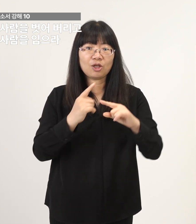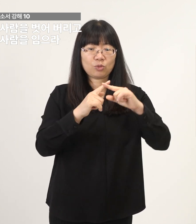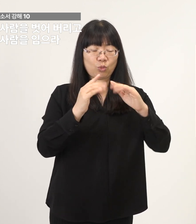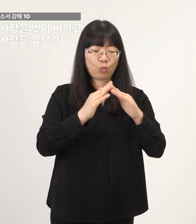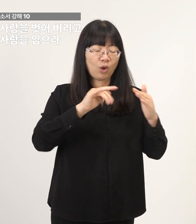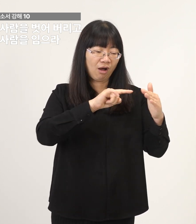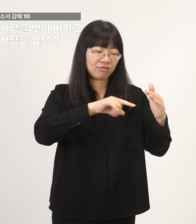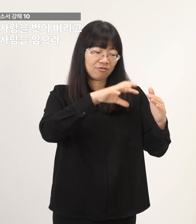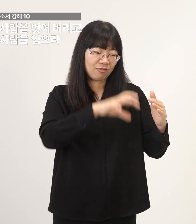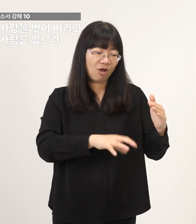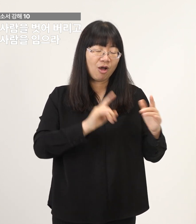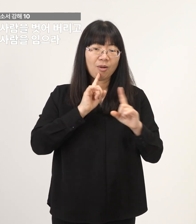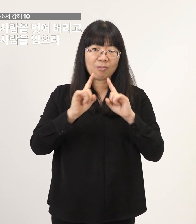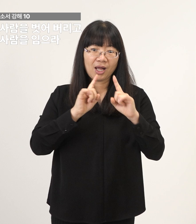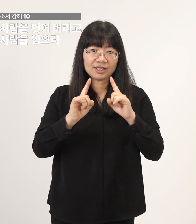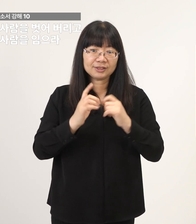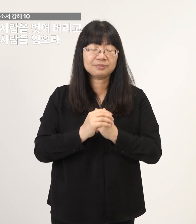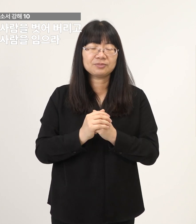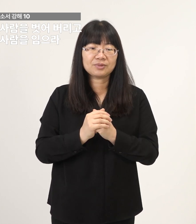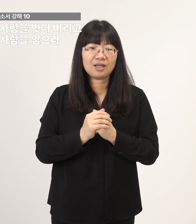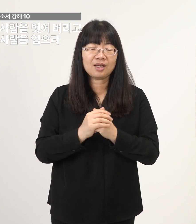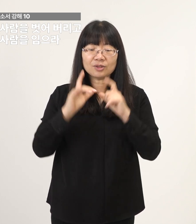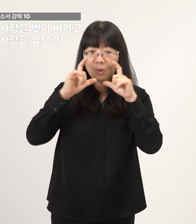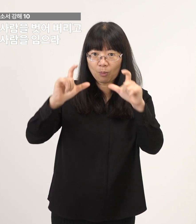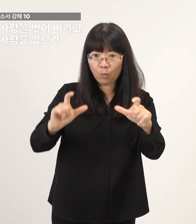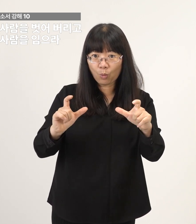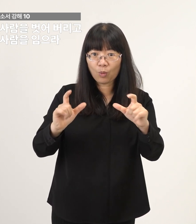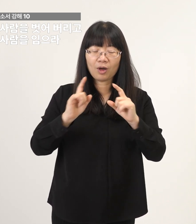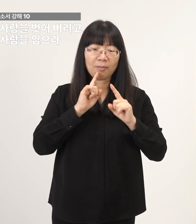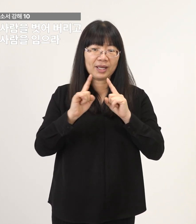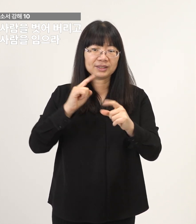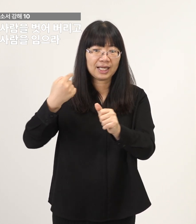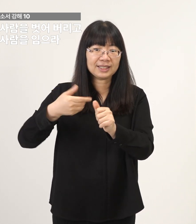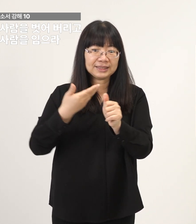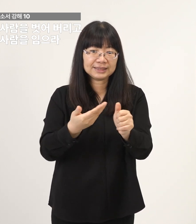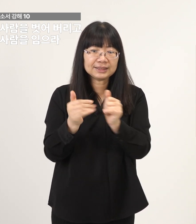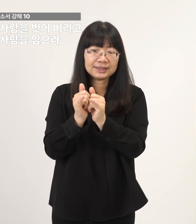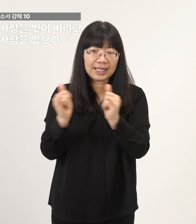선포와 가르침과 사역자들을 통해서 어떤